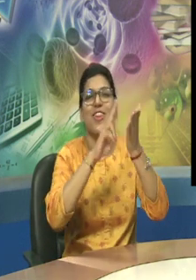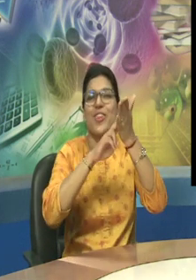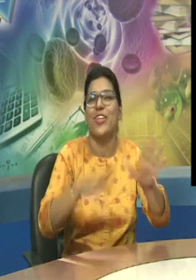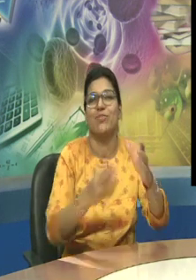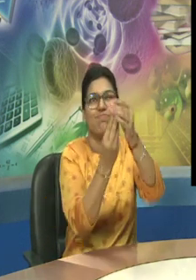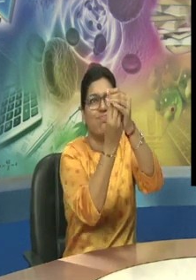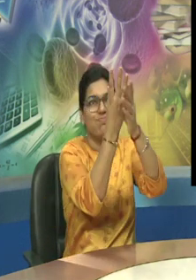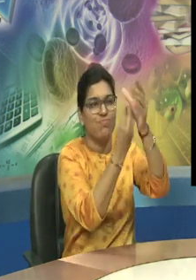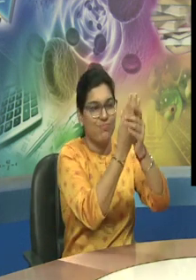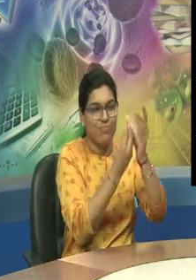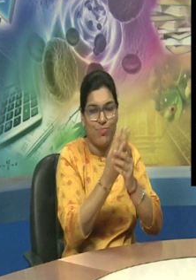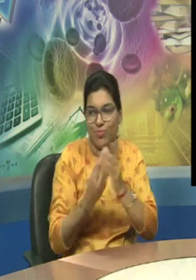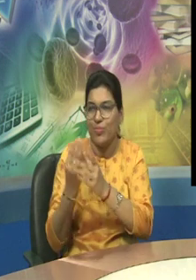लोक भाषा का